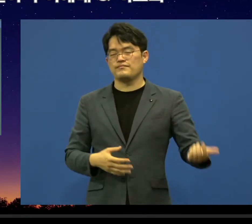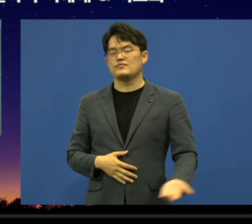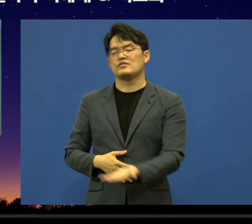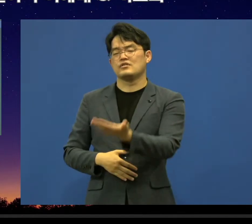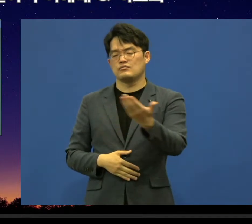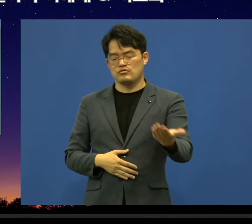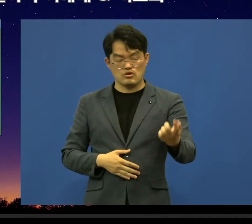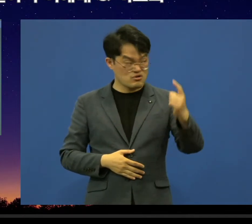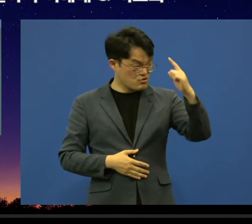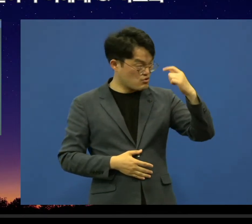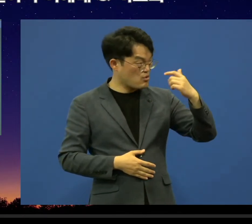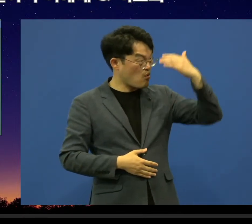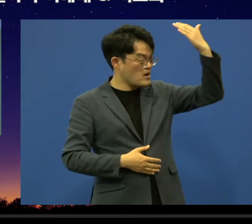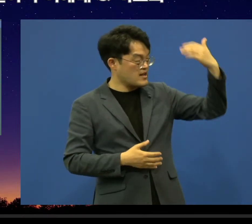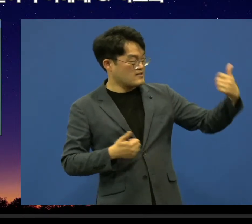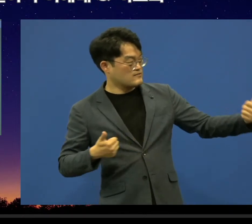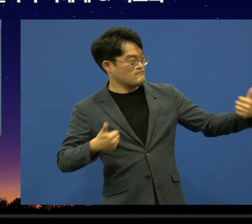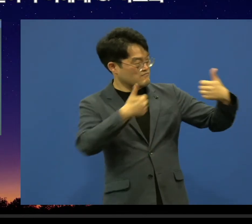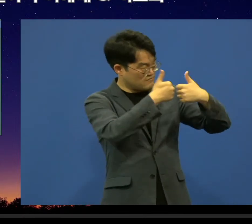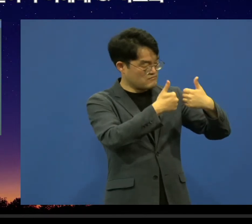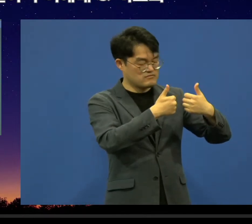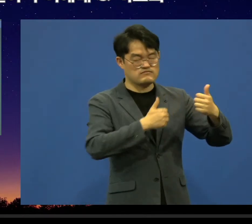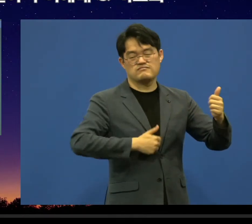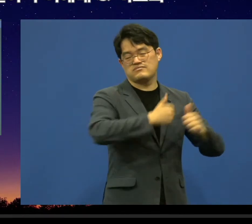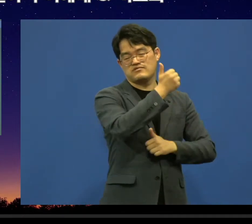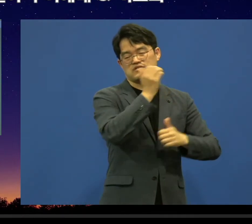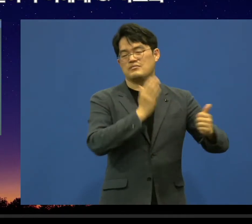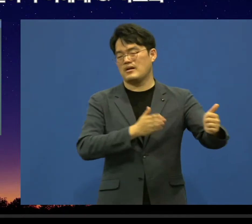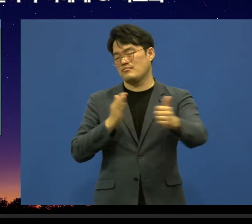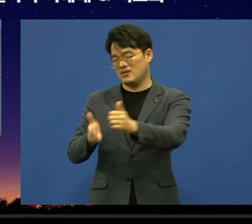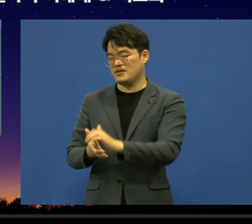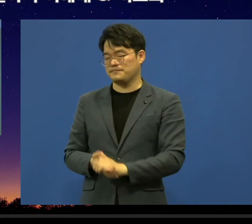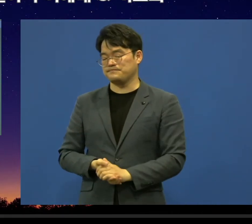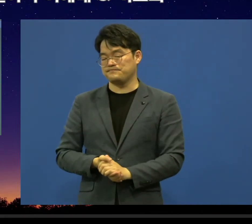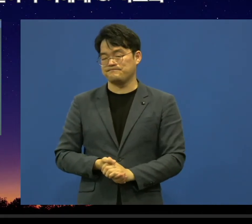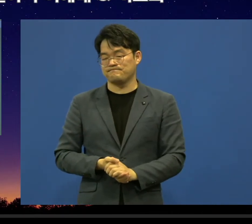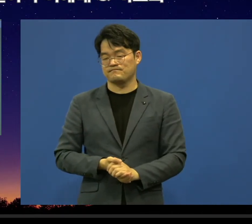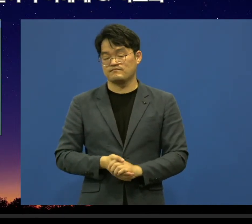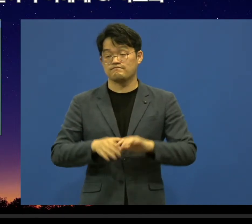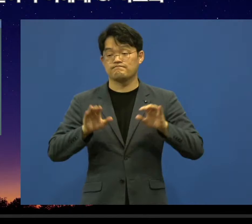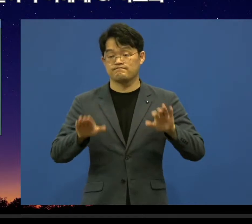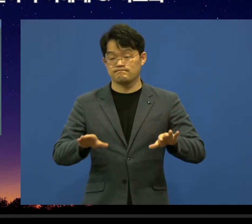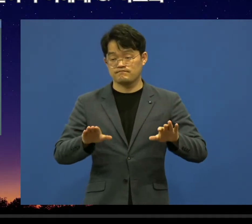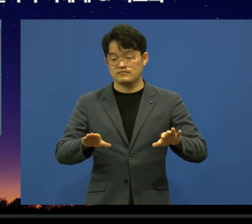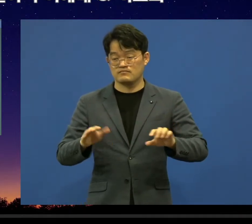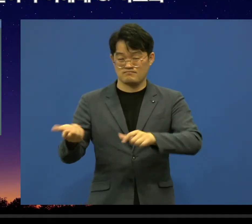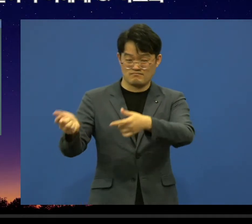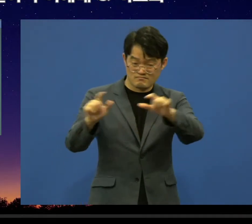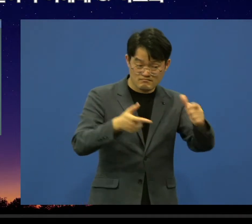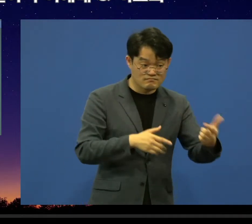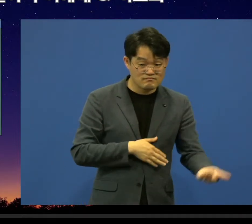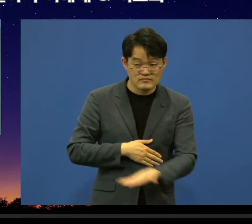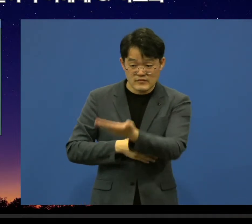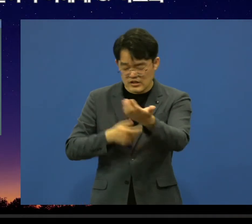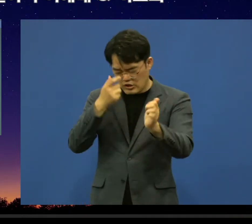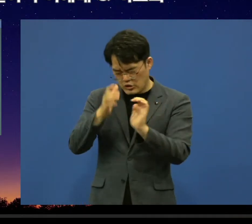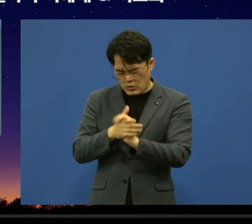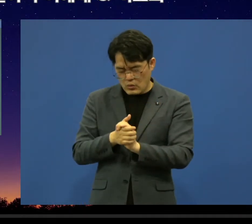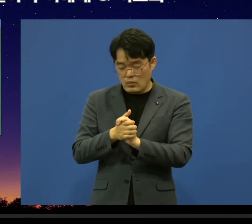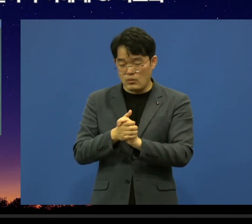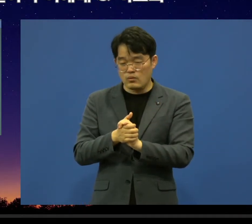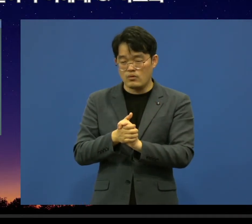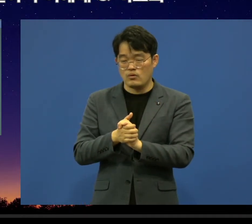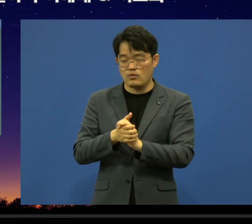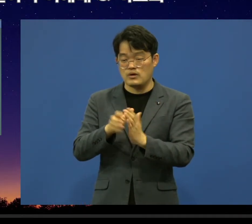모든 영적 불법들 앞에서 쫄지 말고 포효하십시오. 오늘 이 모양 저 모양 기도 제목들, 하나님이